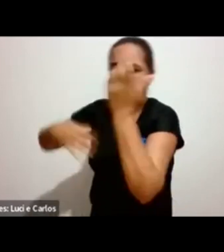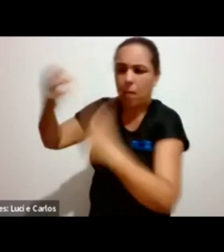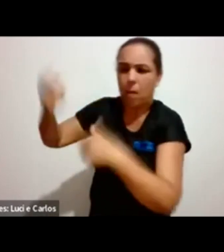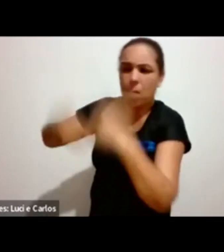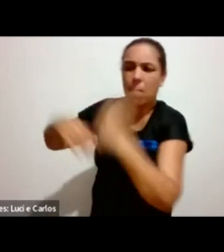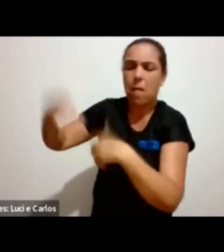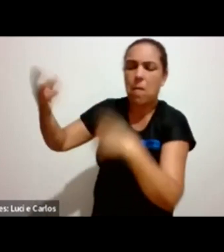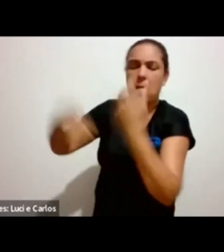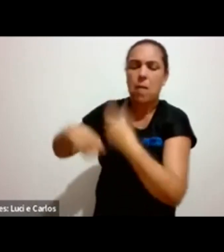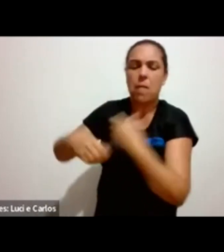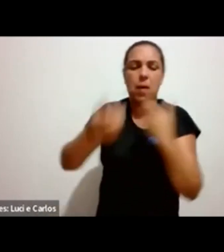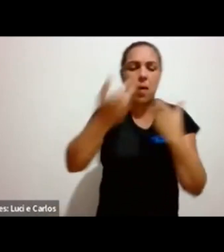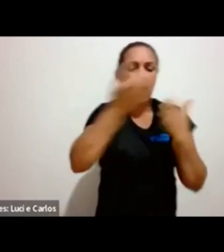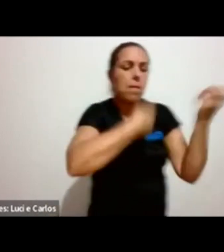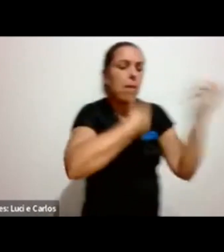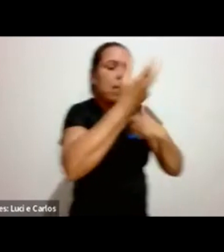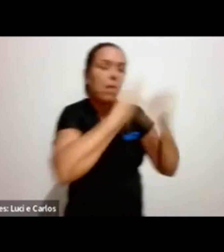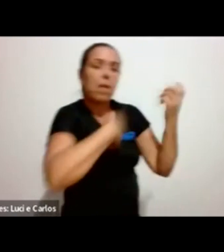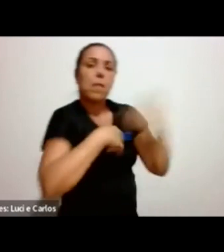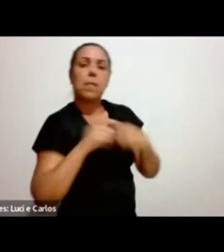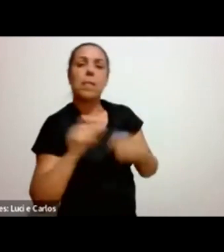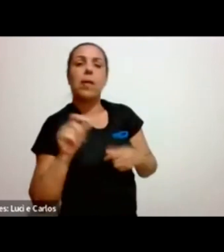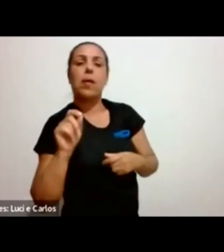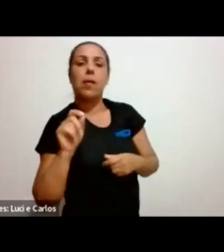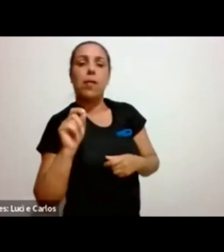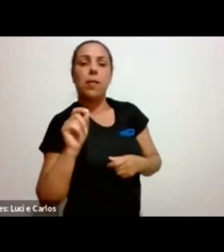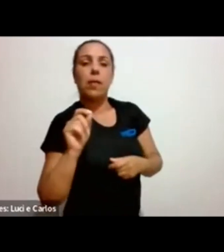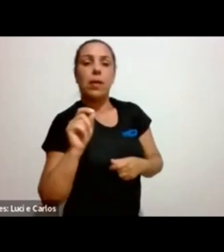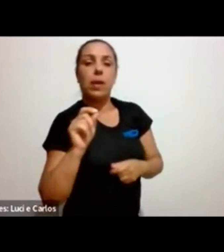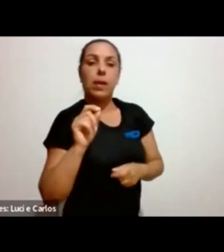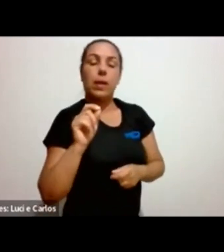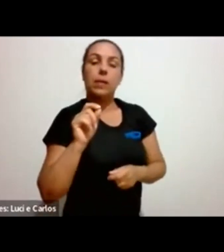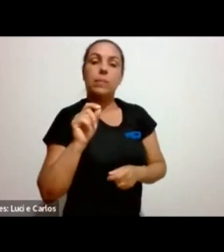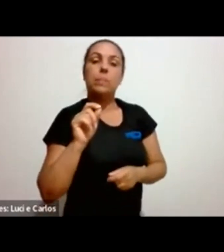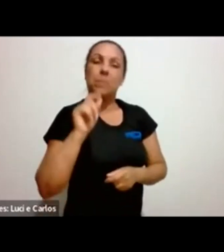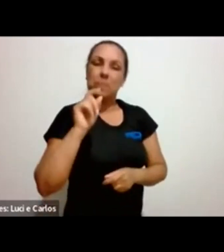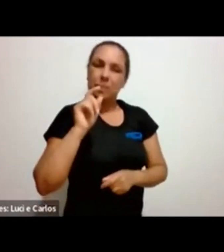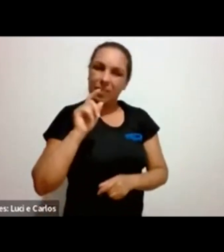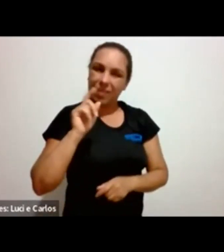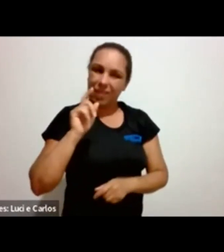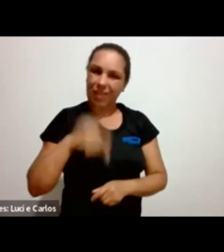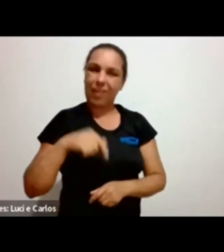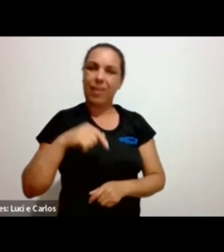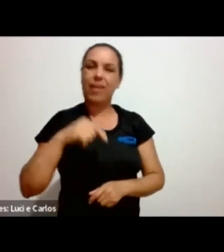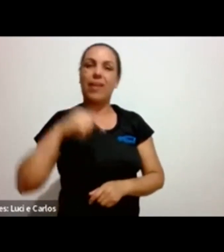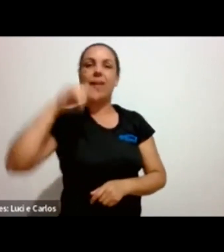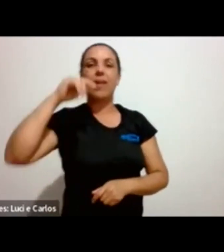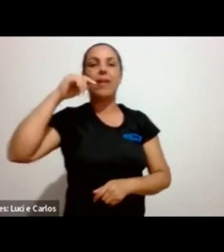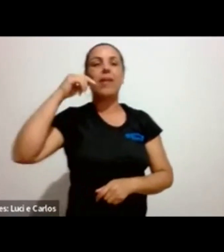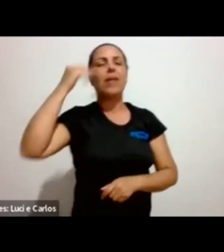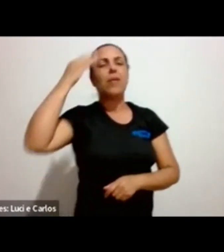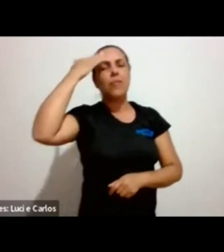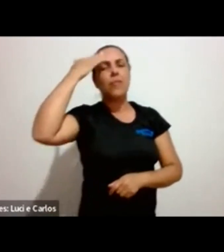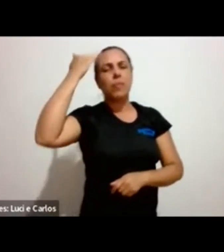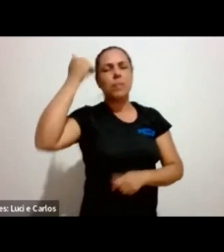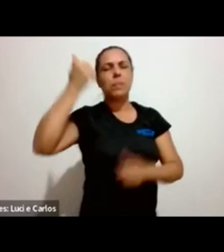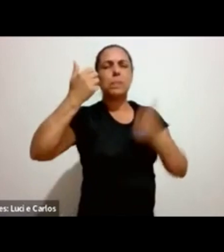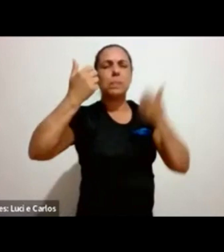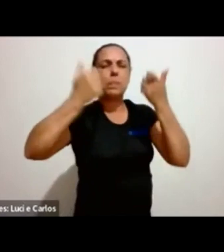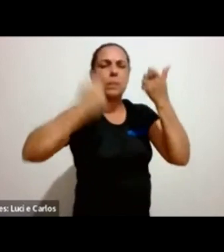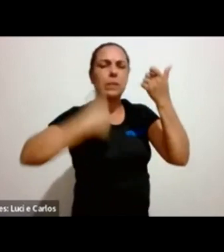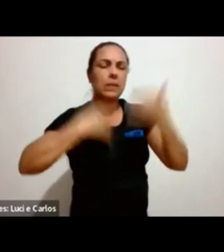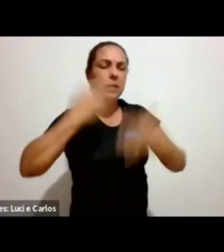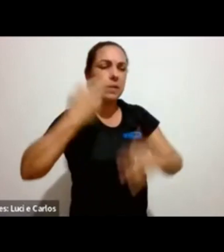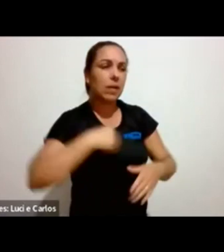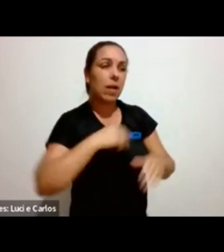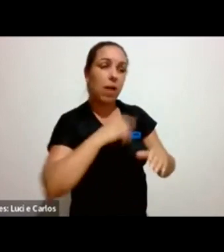Só que Aristóteles, ele se respaldava no que Hipócrates dizia. Hipócrates dizia assim, ó, ele